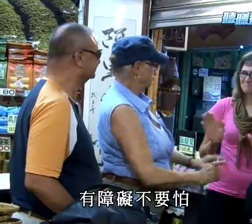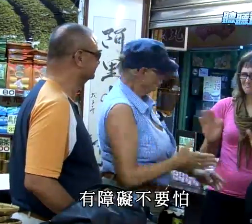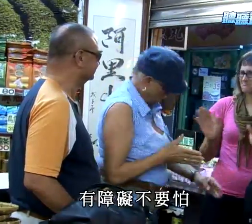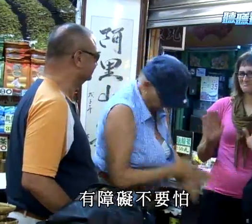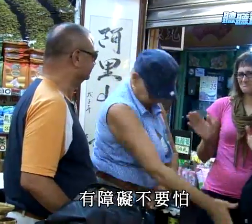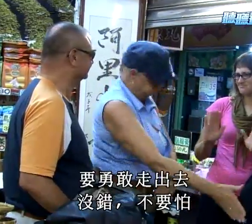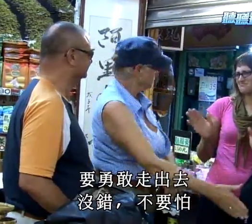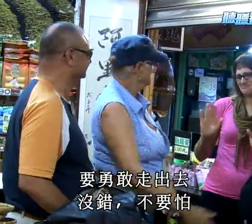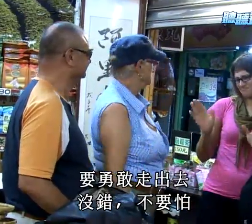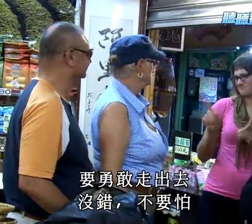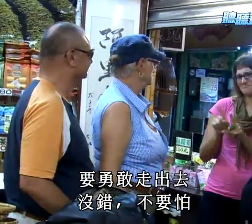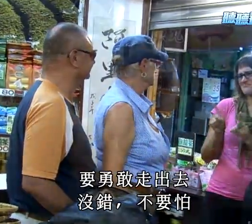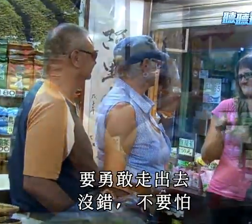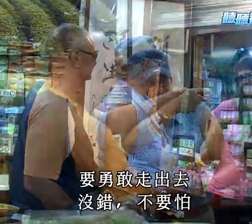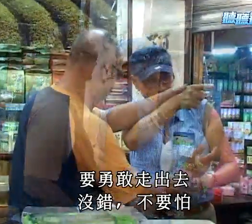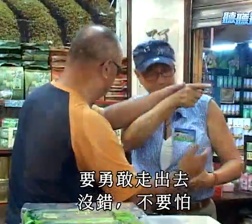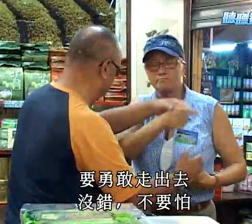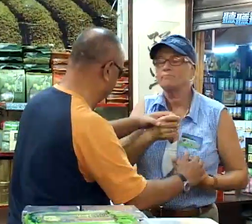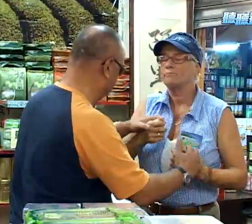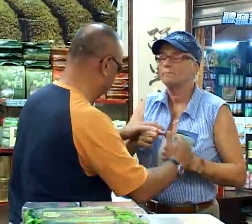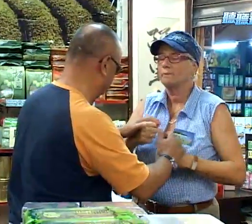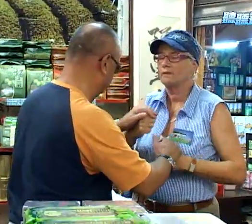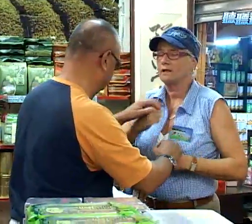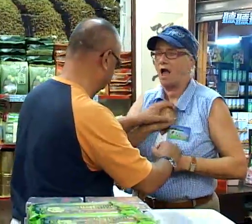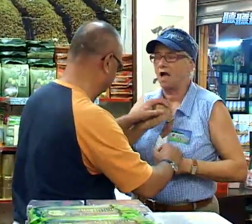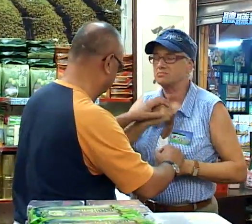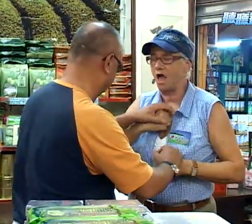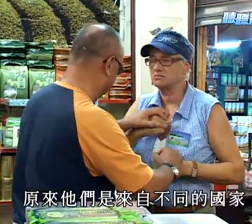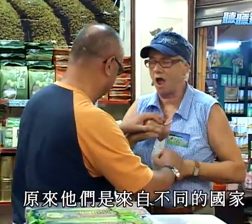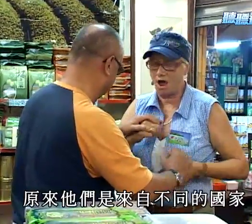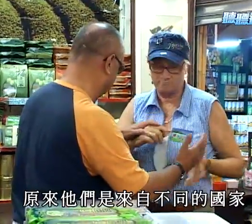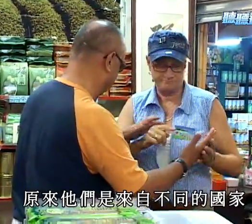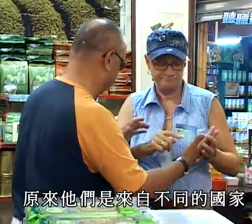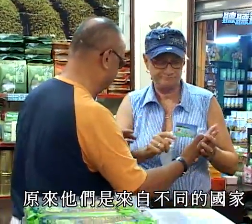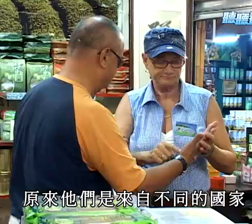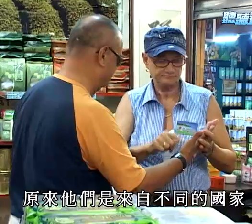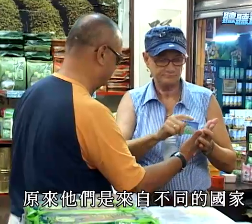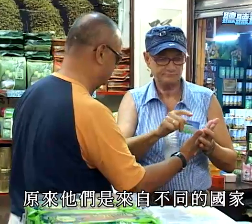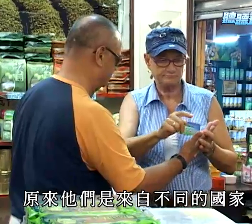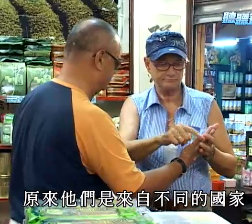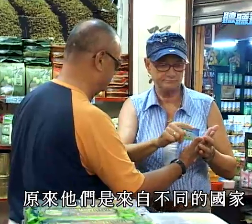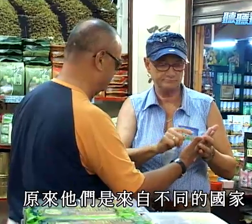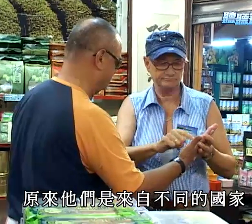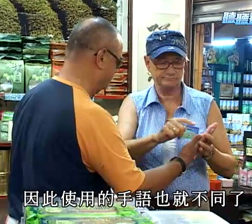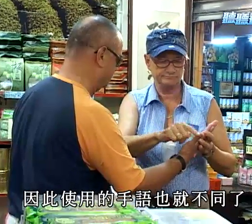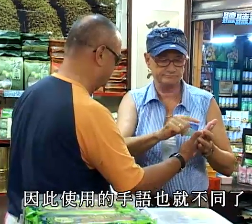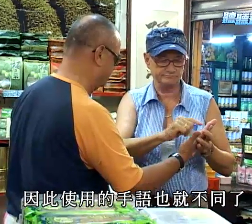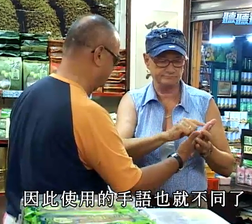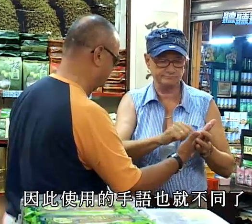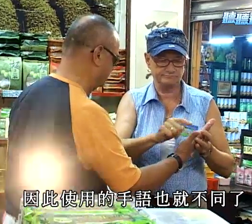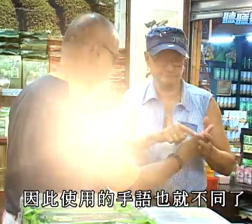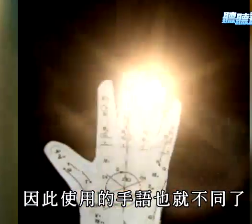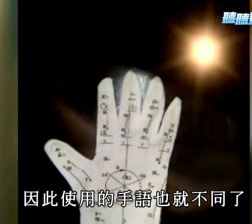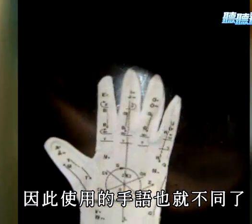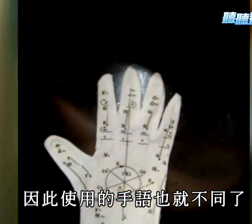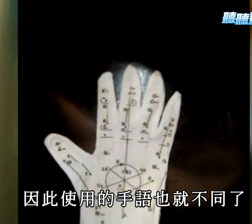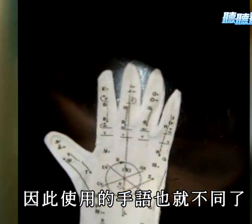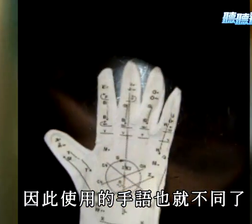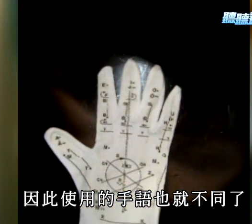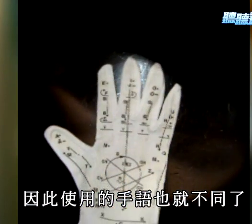怕，要勇敢走出去。 不要怕。 原来他们是来自不同的国家，因此使用的手语也就不同了。